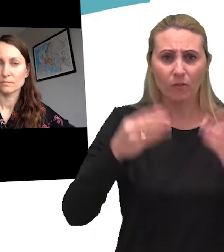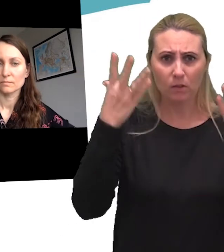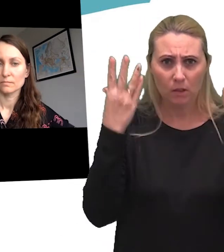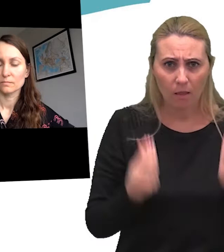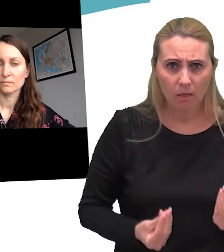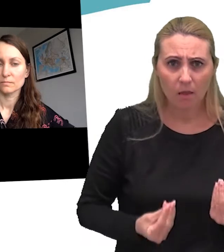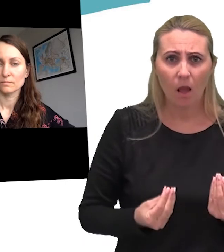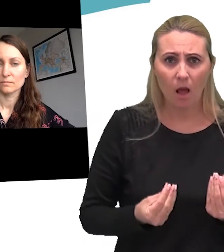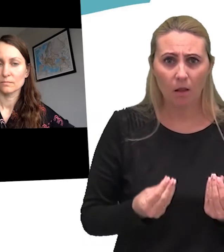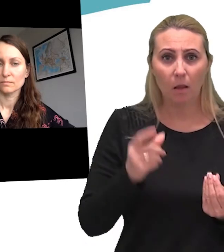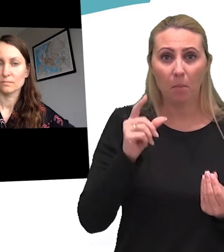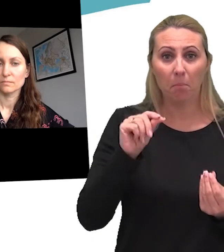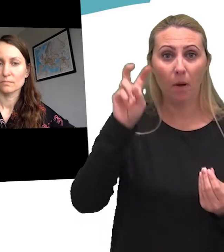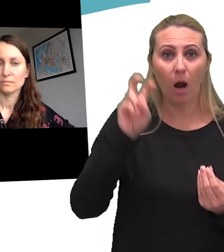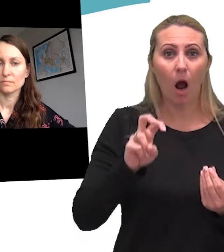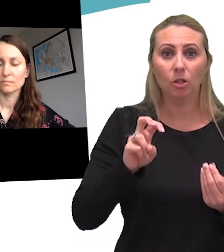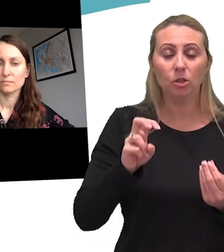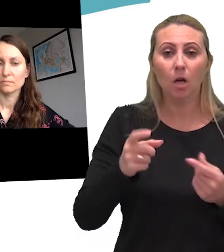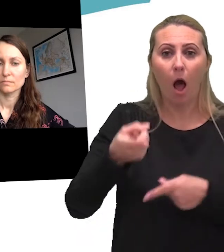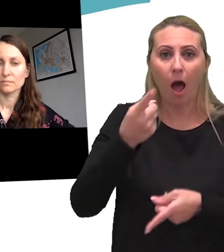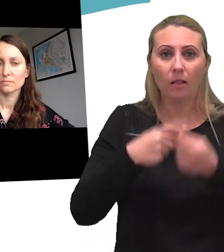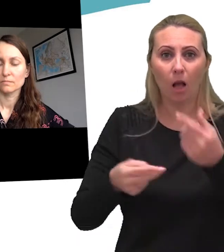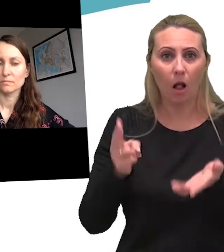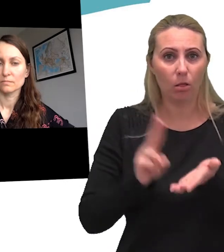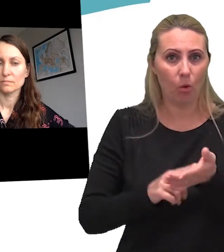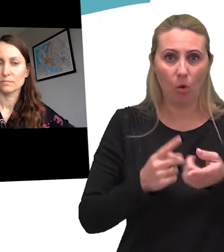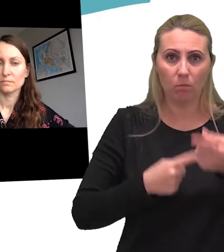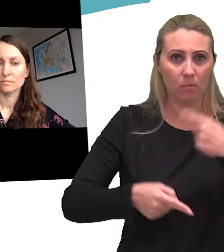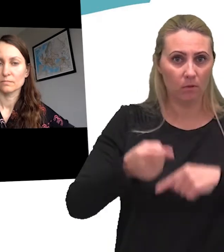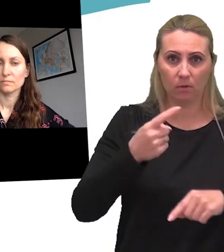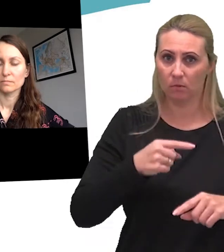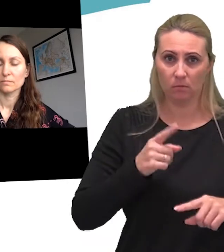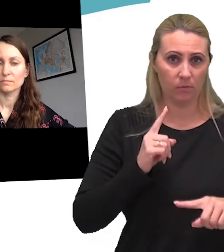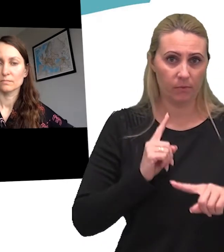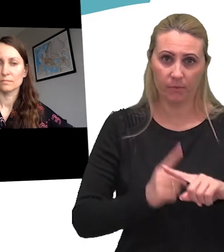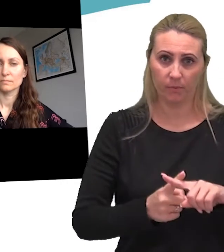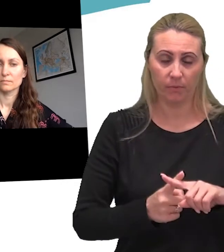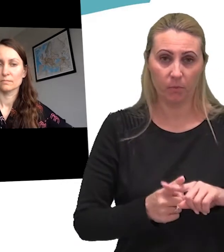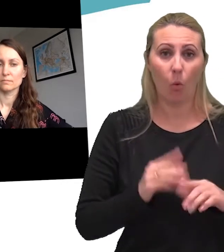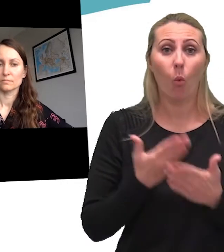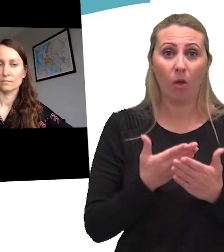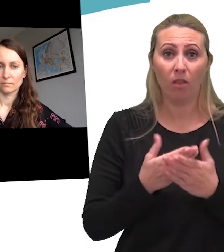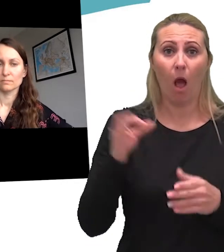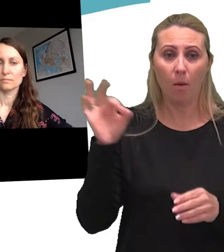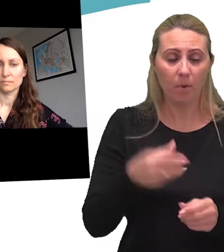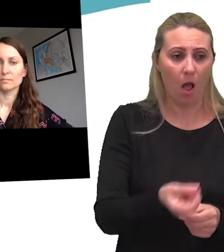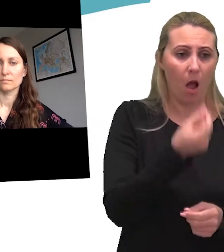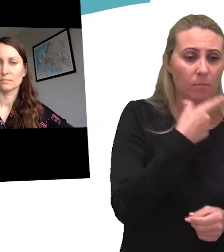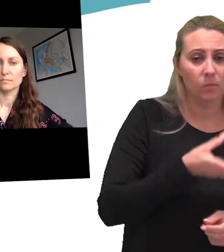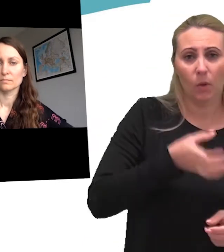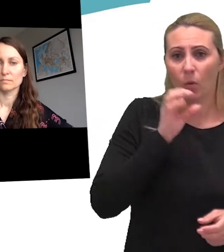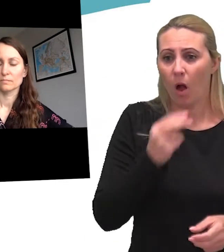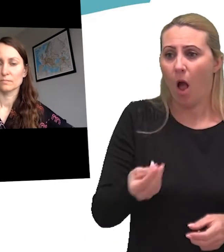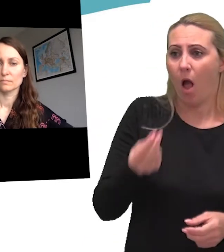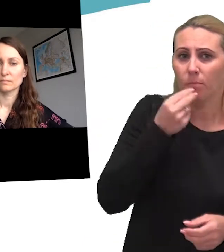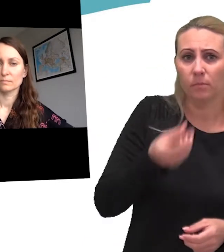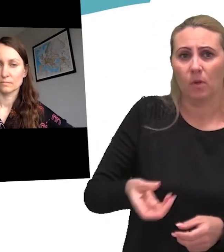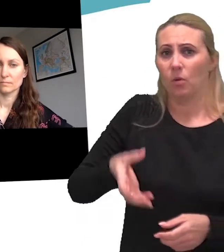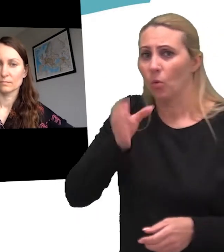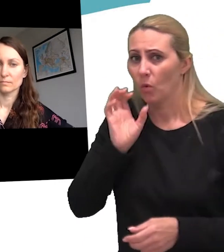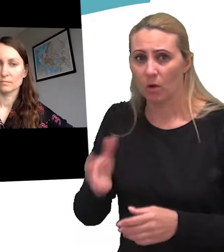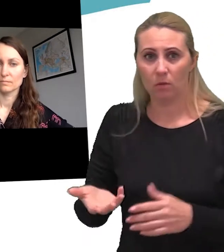metu tas pH normai niekada net ir nebuvo nuo pabudimo, nes visą laiką kažką kramtė arba